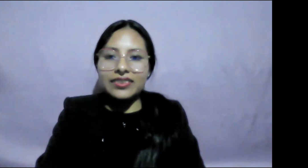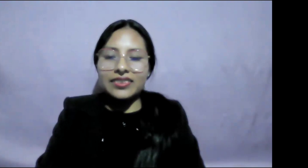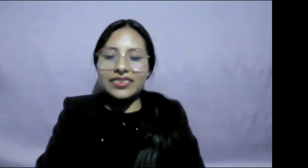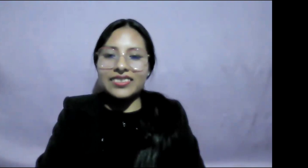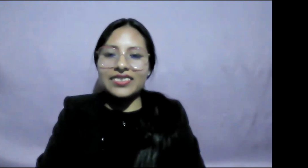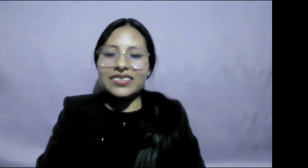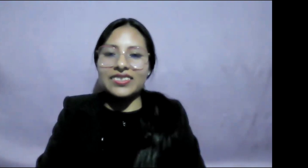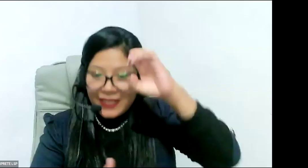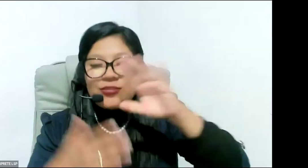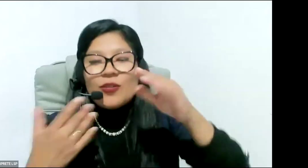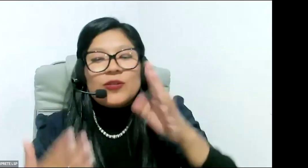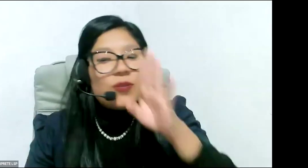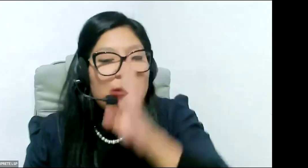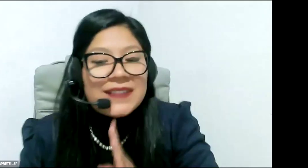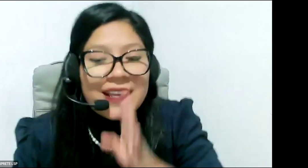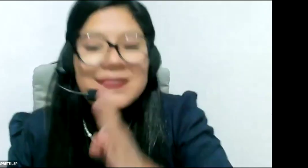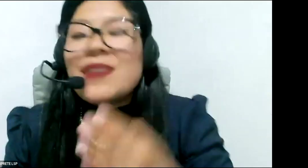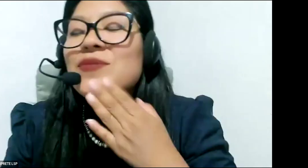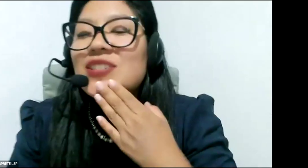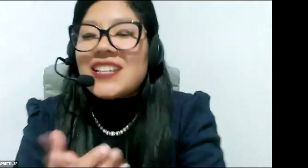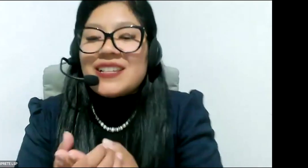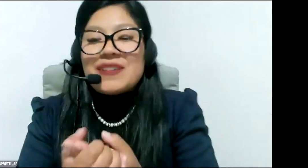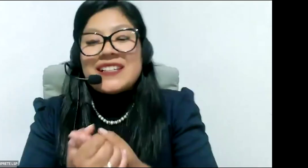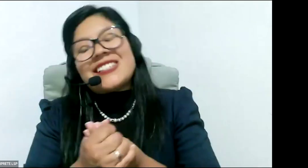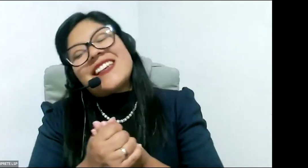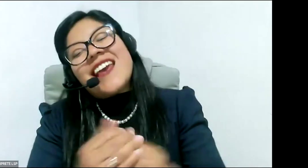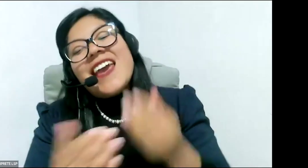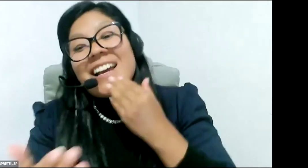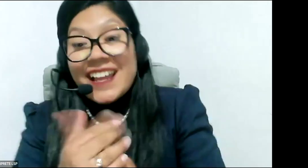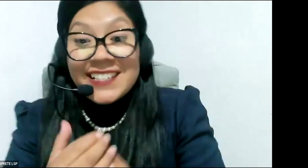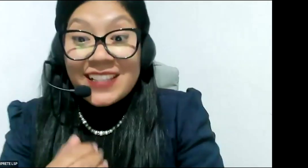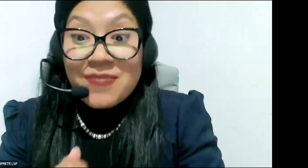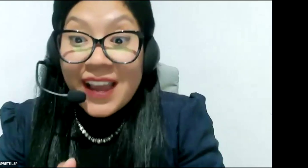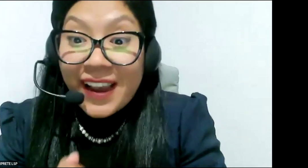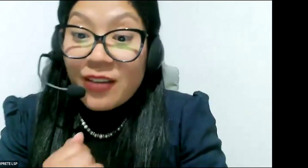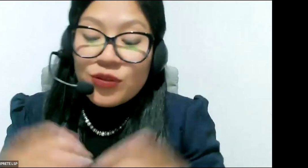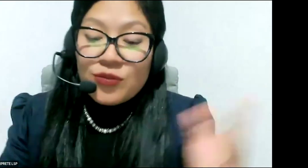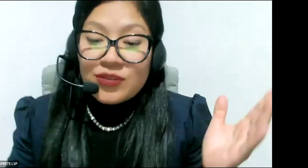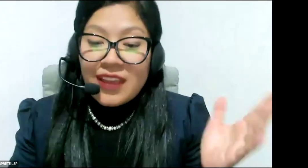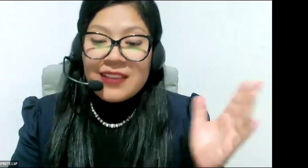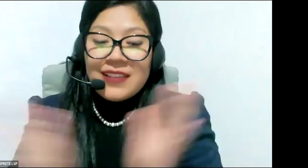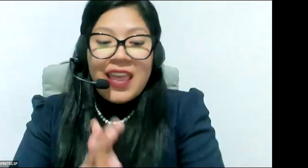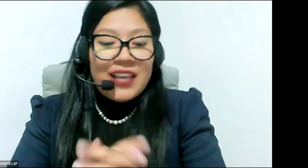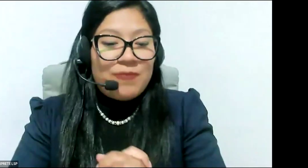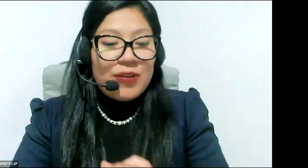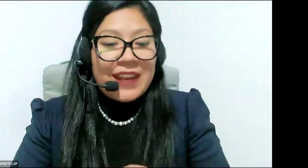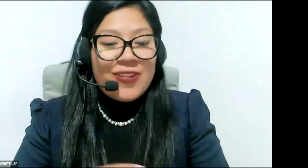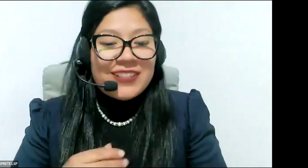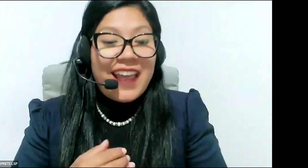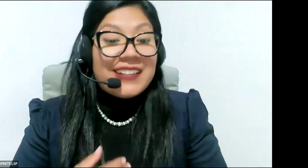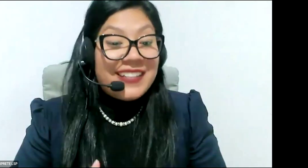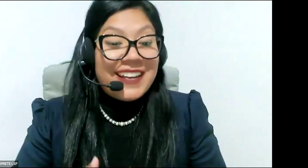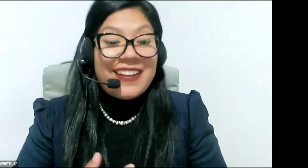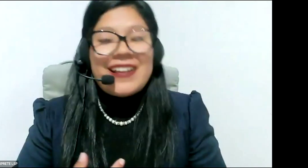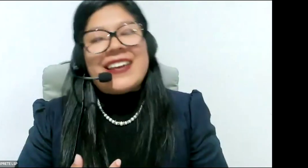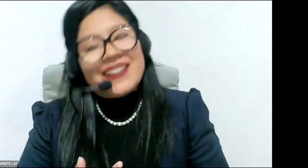gracias evely a todo tu paciencia Muchísimas gracias Gracias también a cada uno de ustedes Espero que